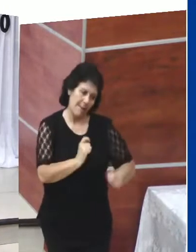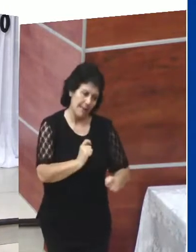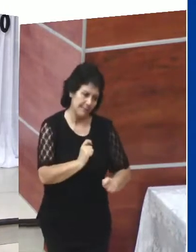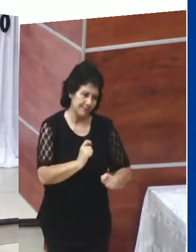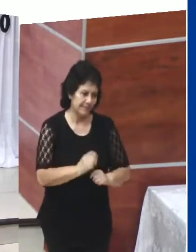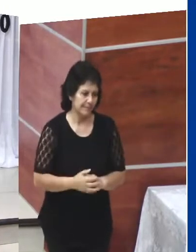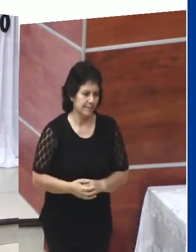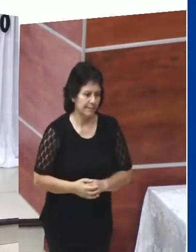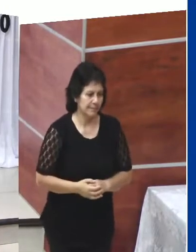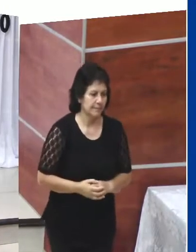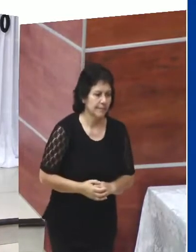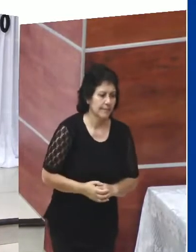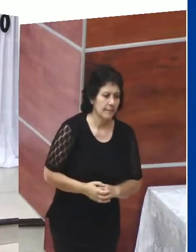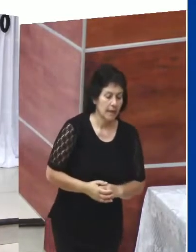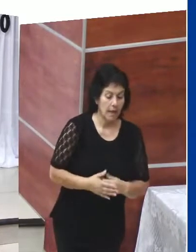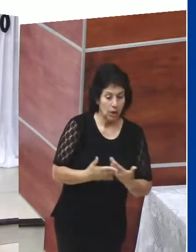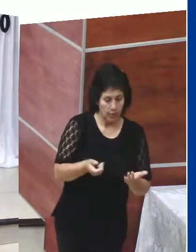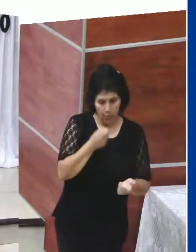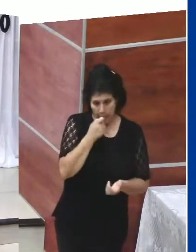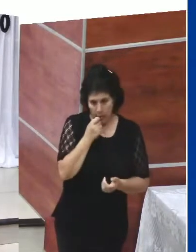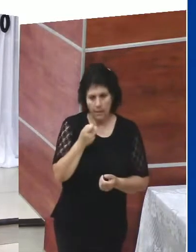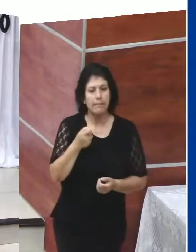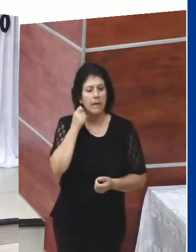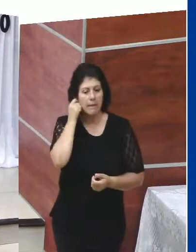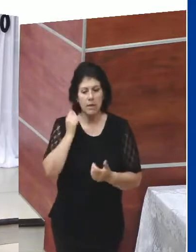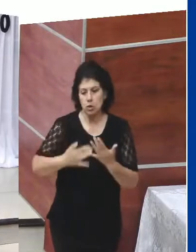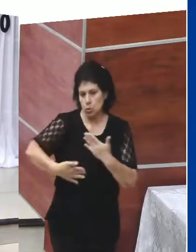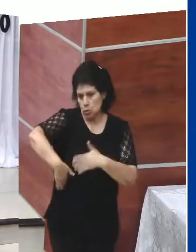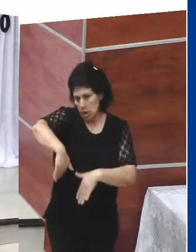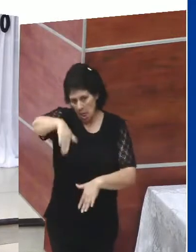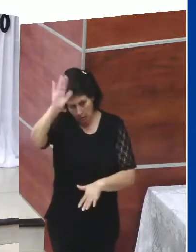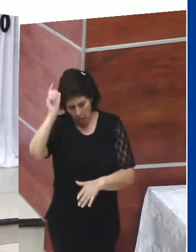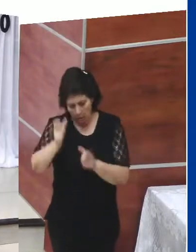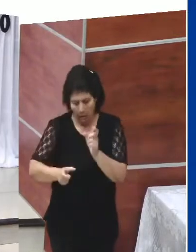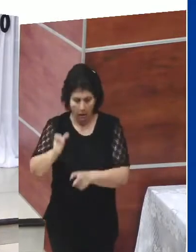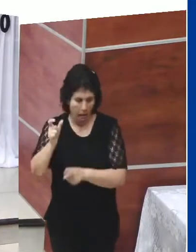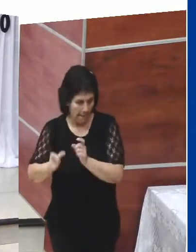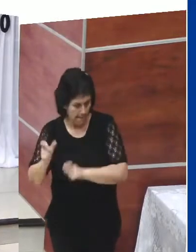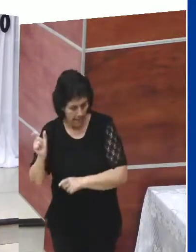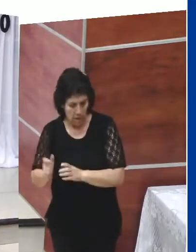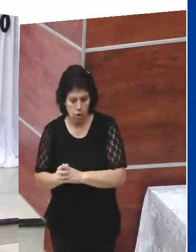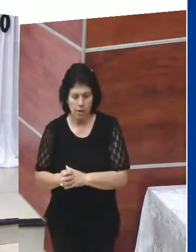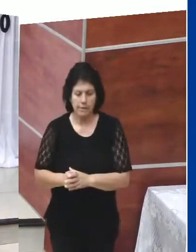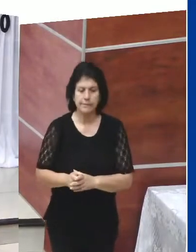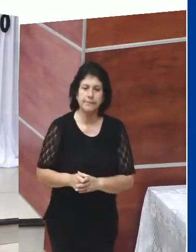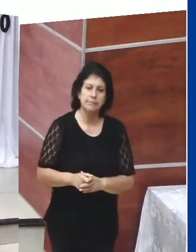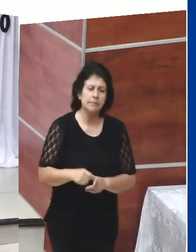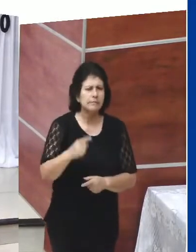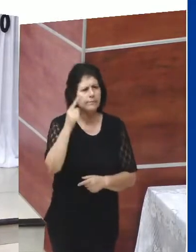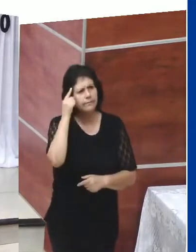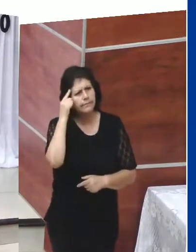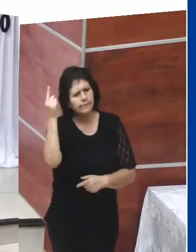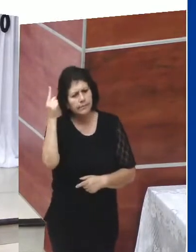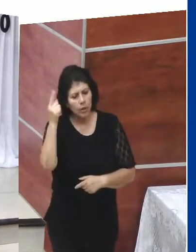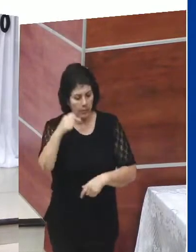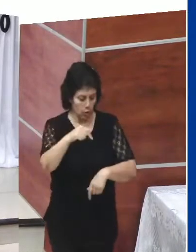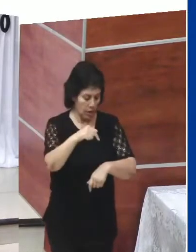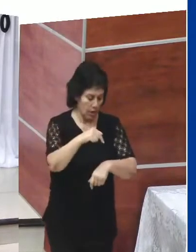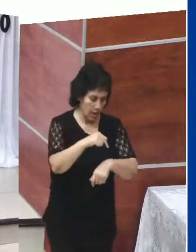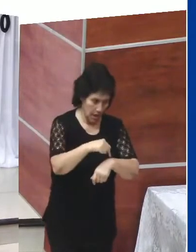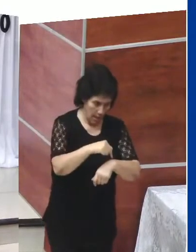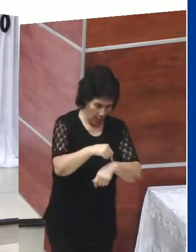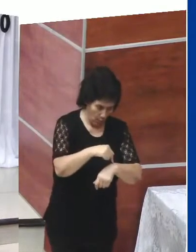Si la mayoría de las personas intercambiase, fíjense este pensamiento, intercambiase el tiempo